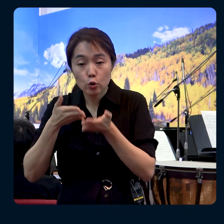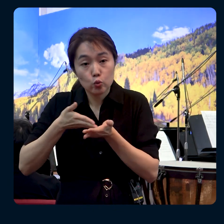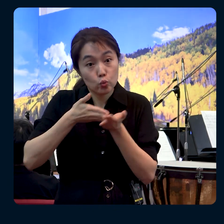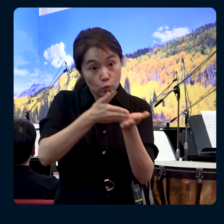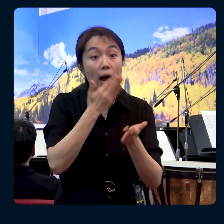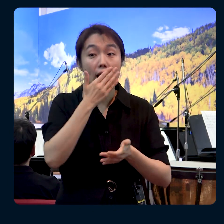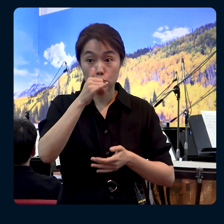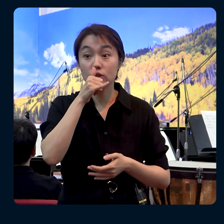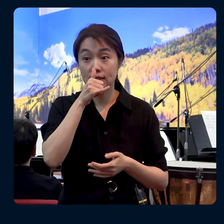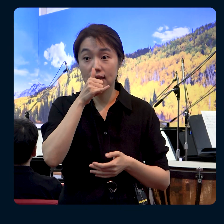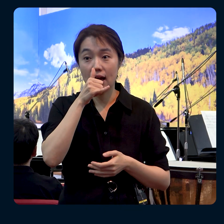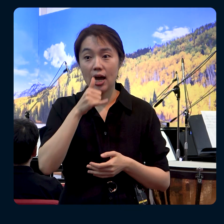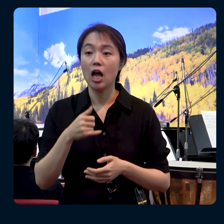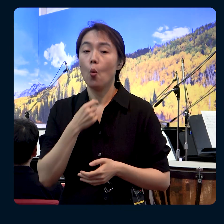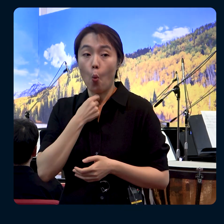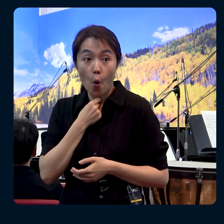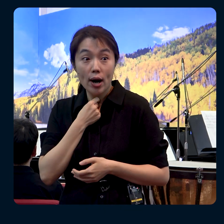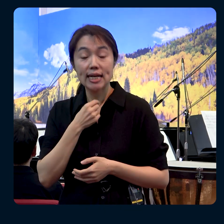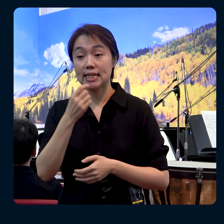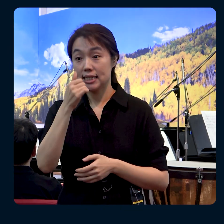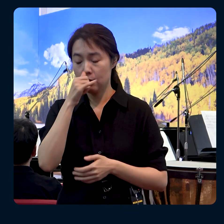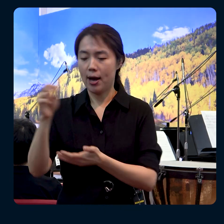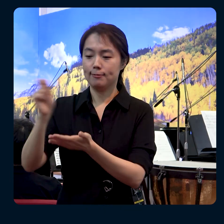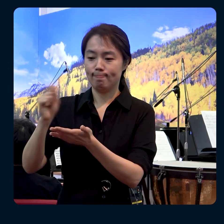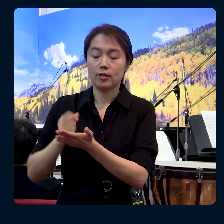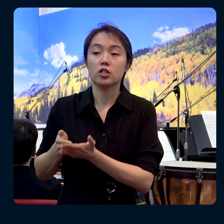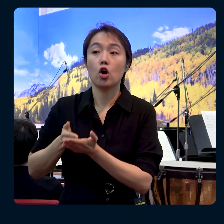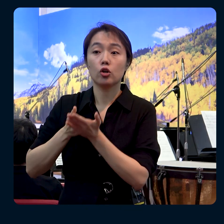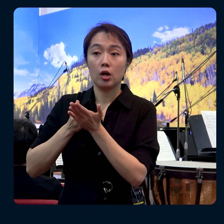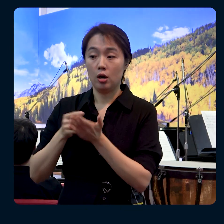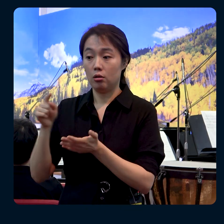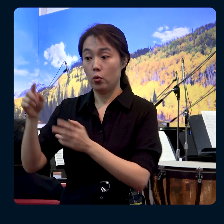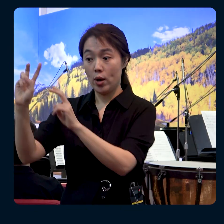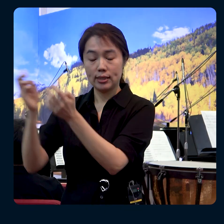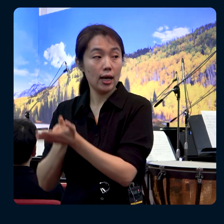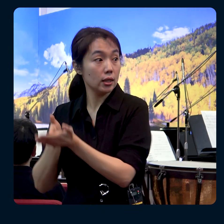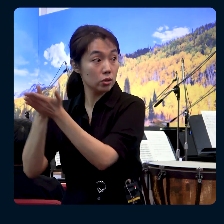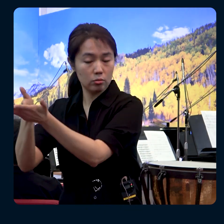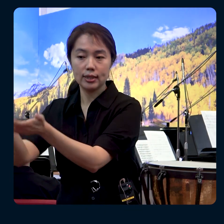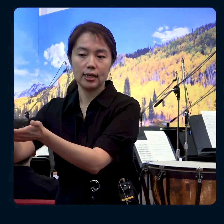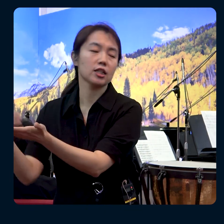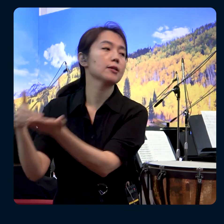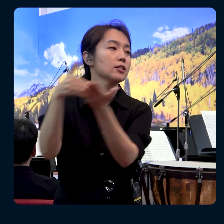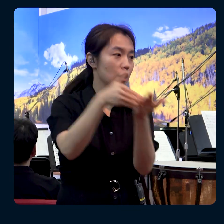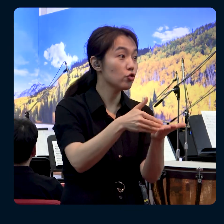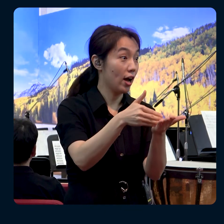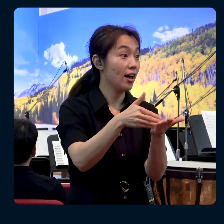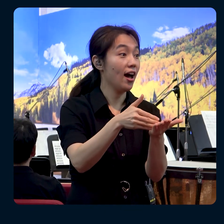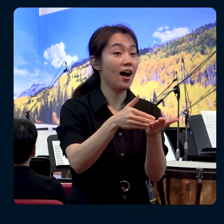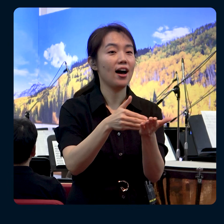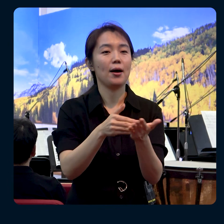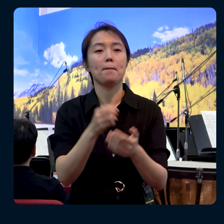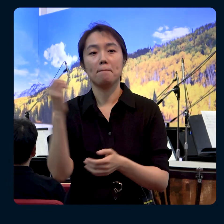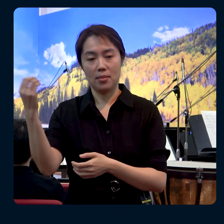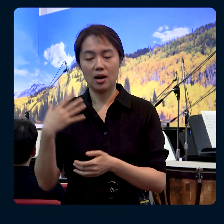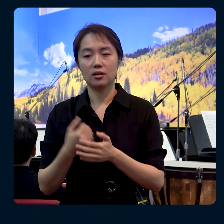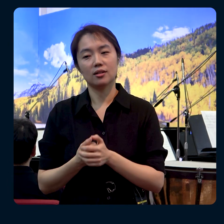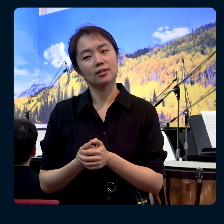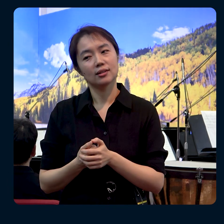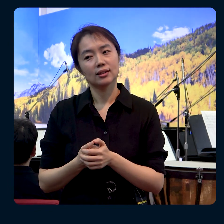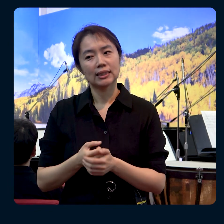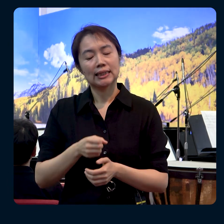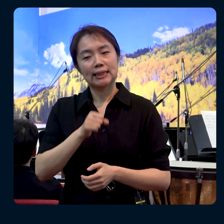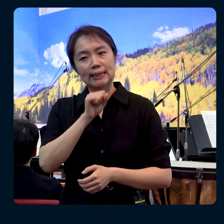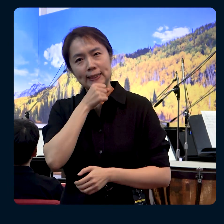수가 있다. 그러니까 교회 측에서 원하는 거 있으면 적어서 내달라. 자기네가 그걸 제출하겠다. 그런데 가로 열고 가능성은